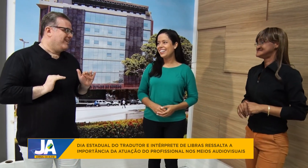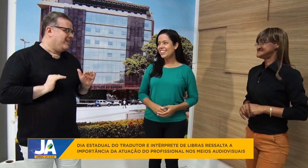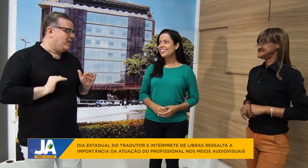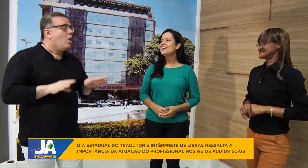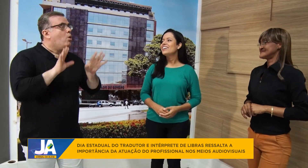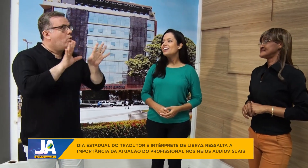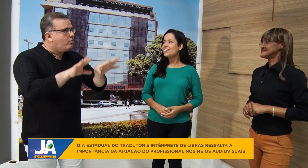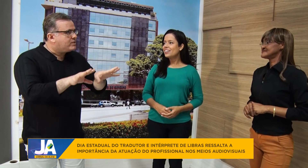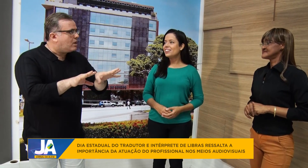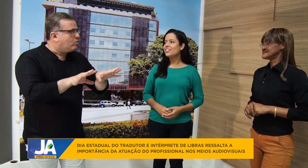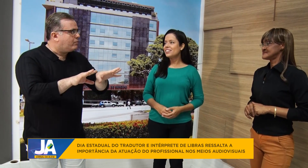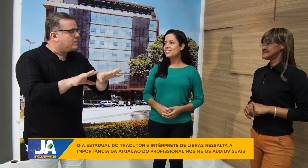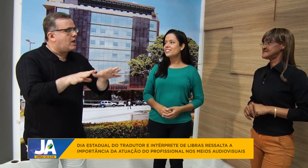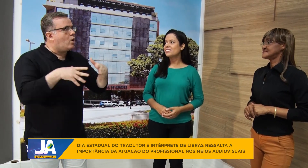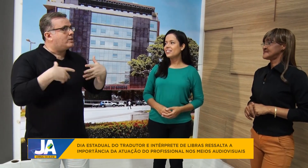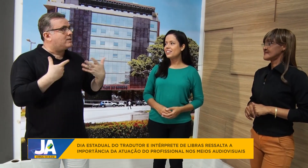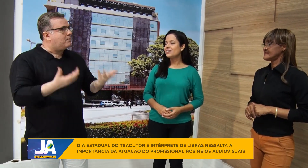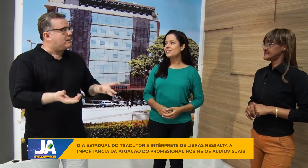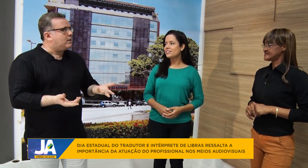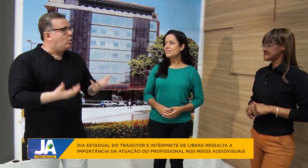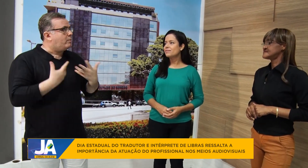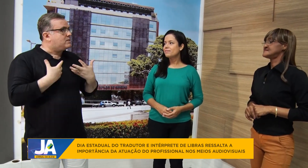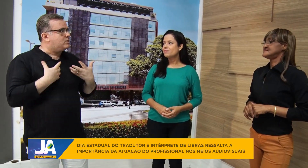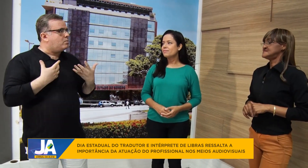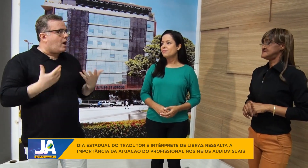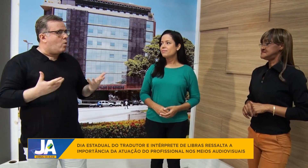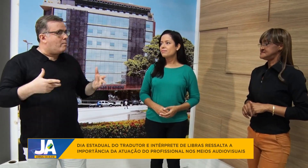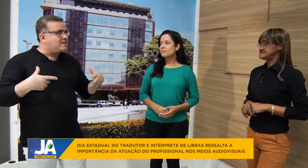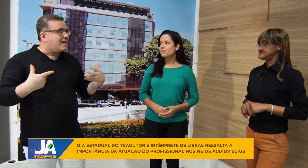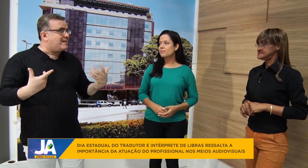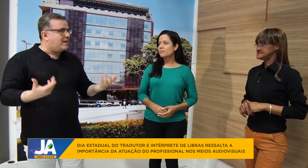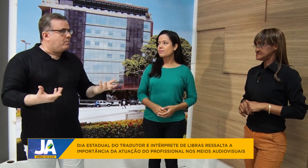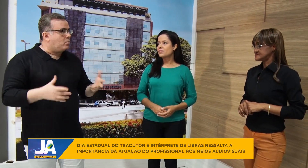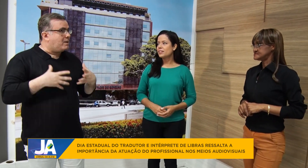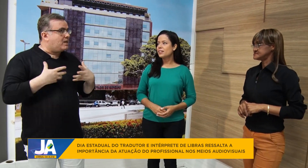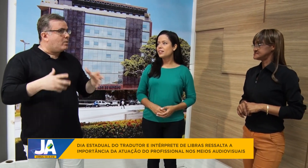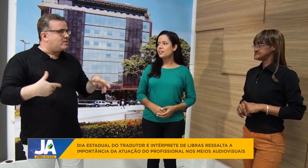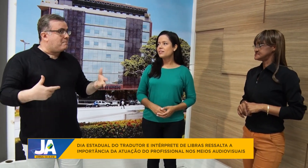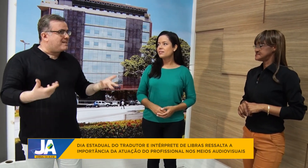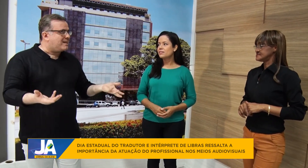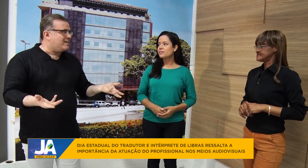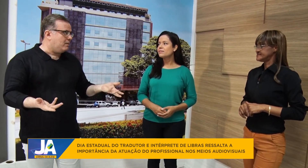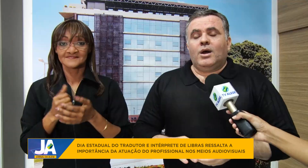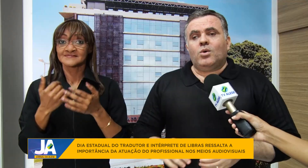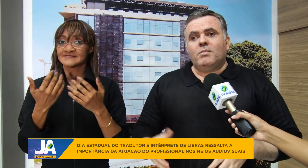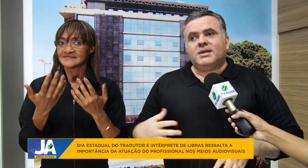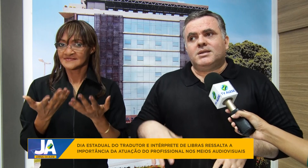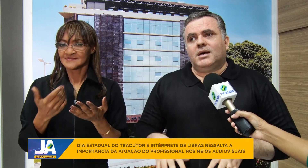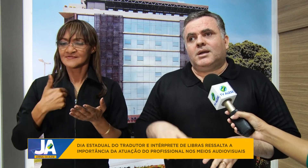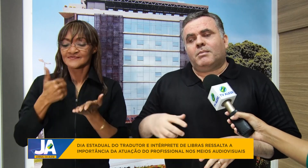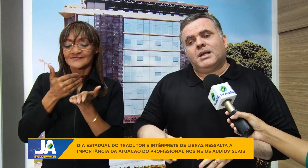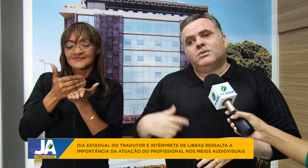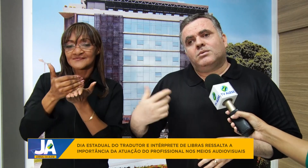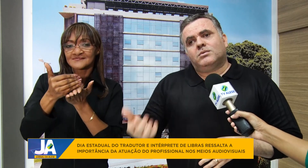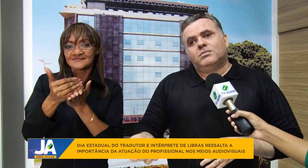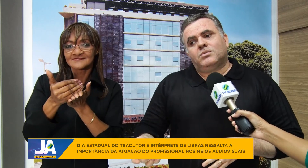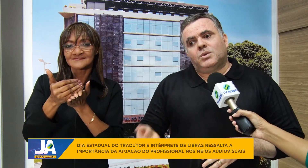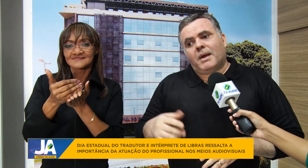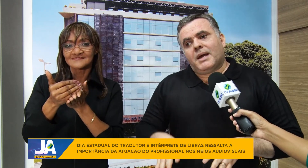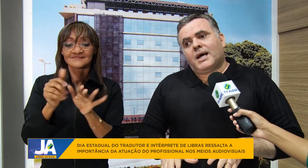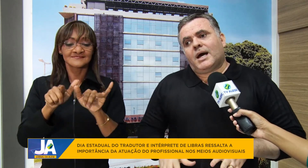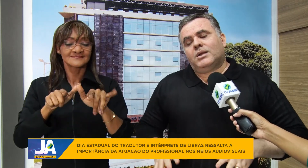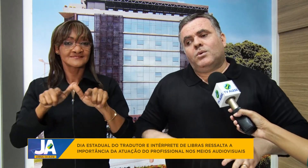acessibilidade através desse trabalho foi o que os motivou a se especializarem. Eu comecei trabalhando